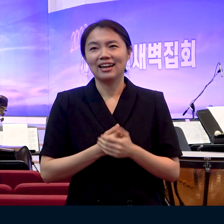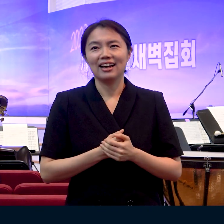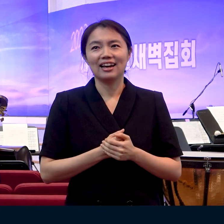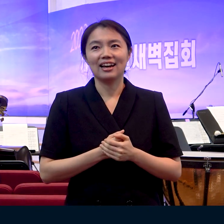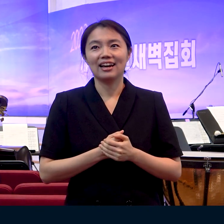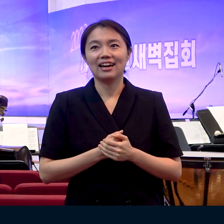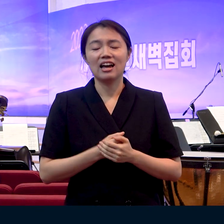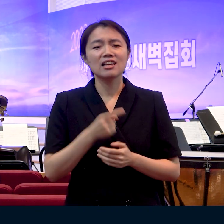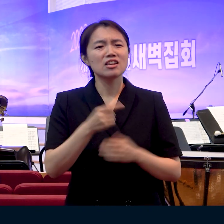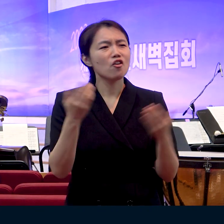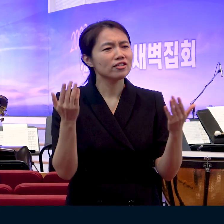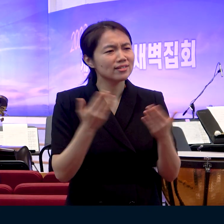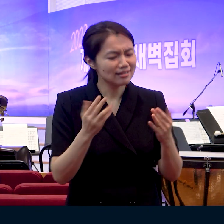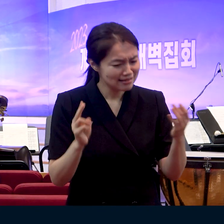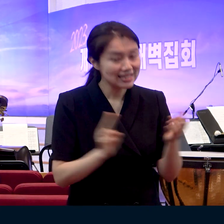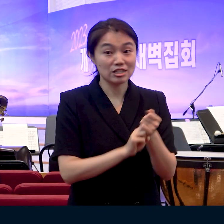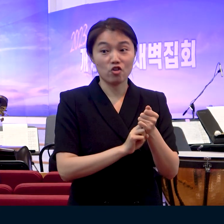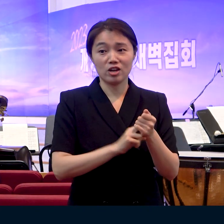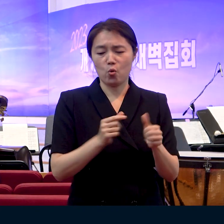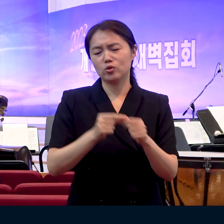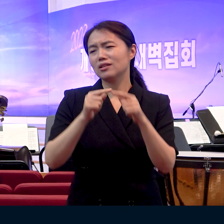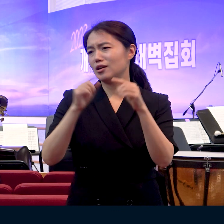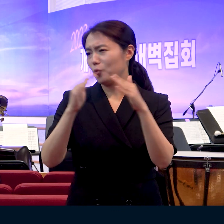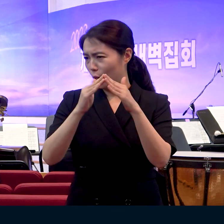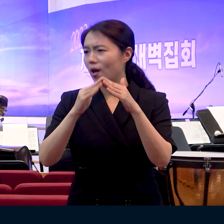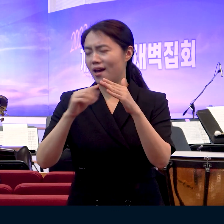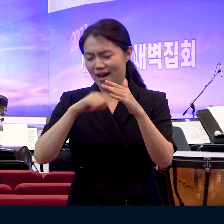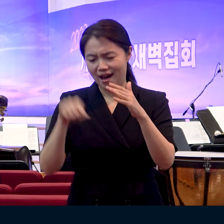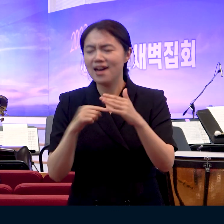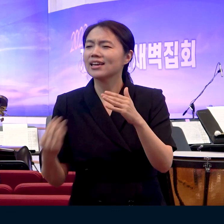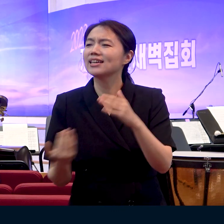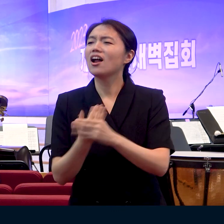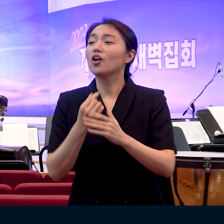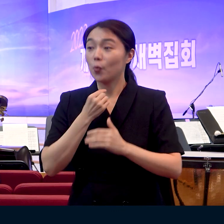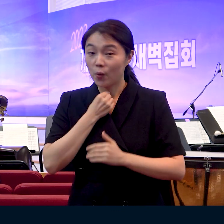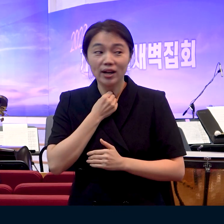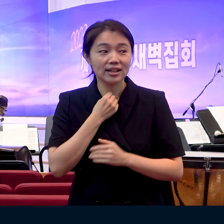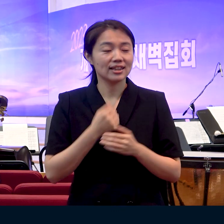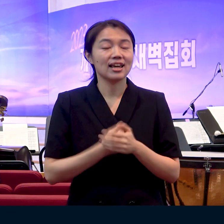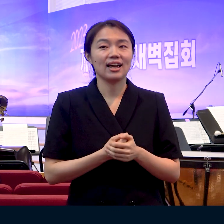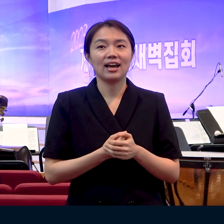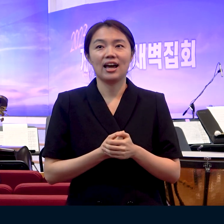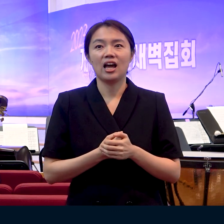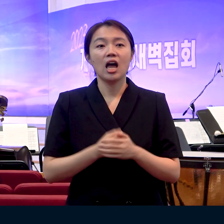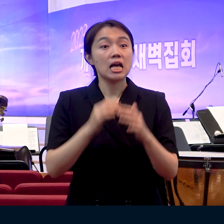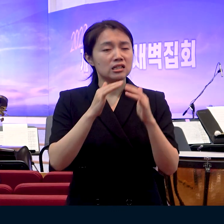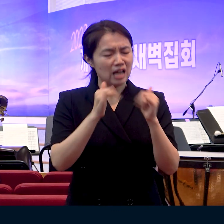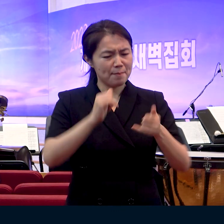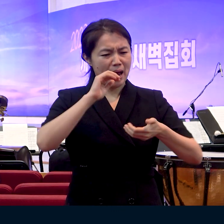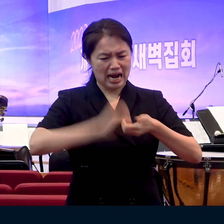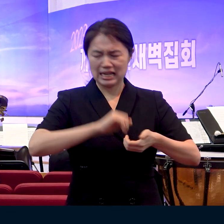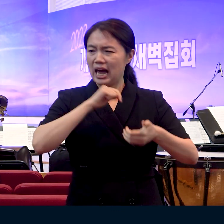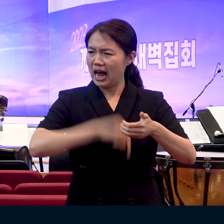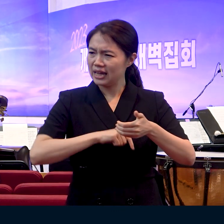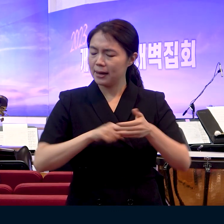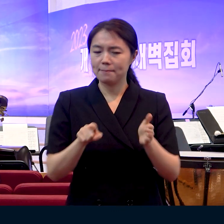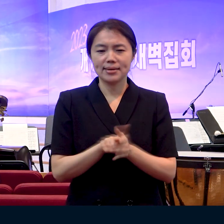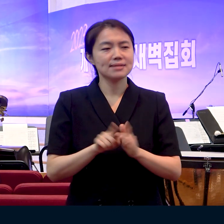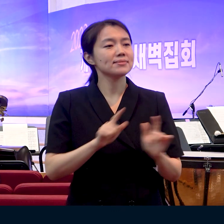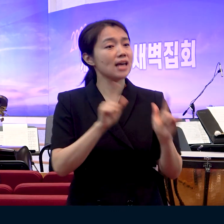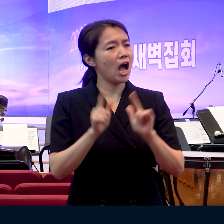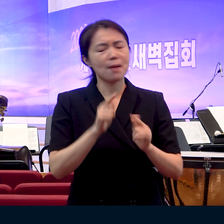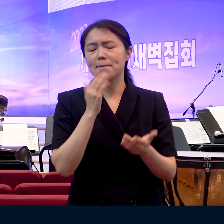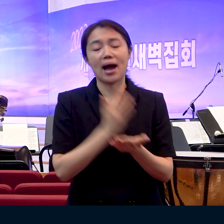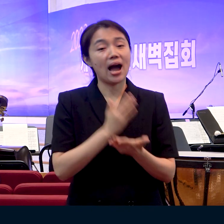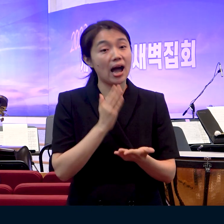그런 역사가 우리 교회 가운데 있기를, 그냥 사람의 한계 안에만 있는 그런 신앙생활 말고,